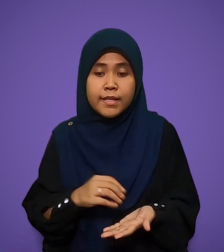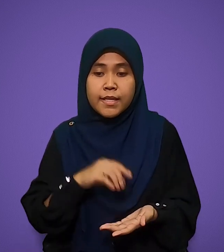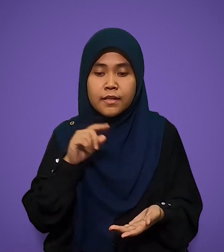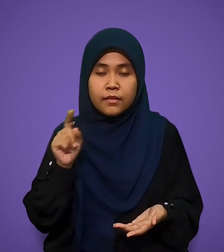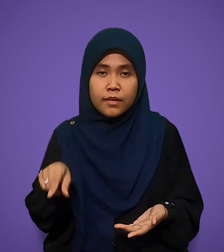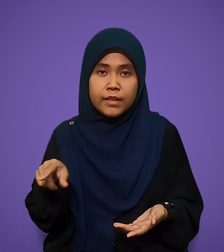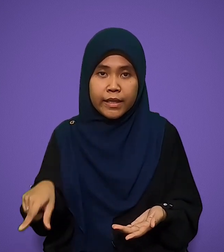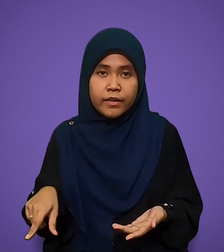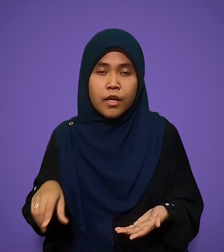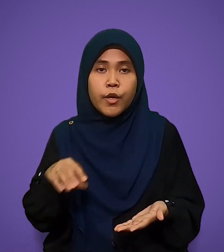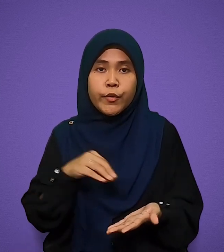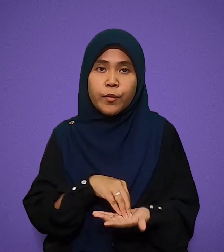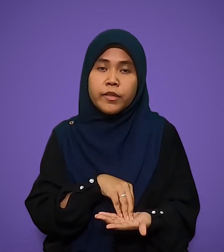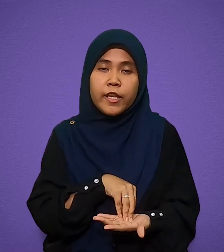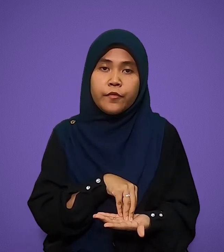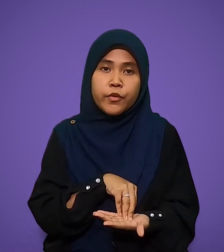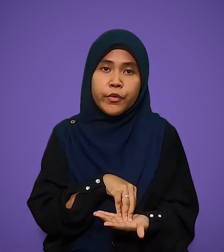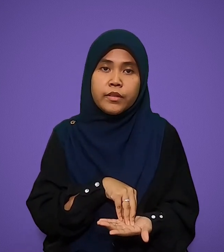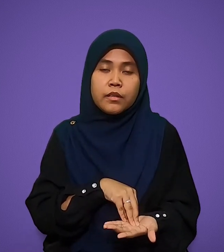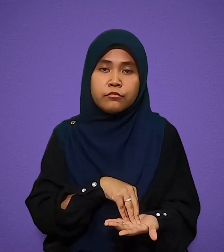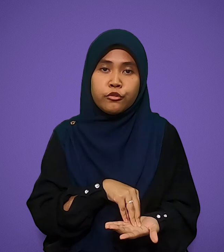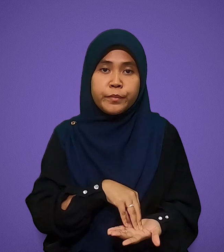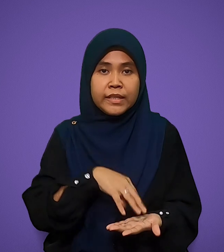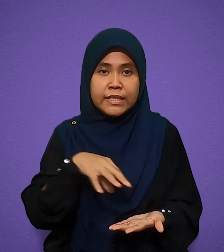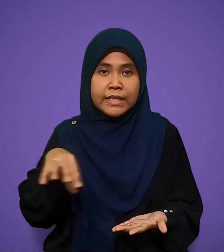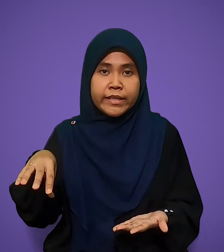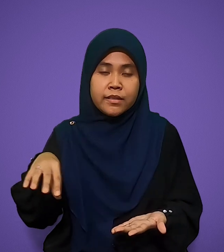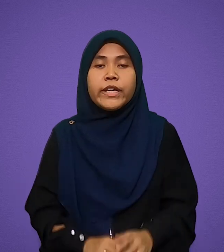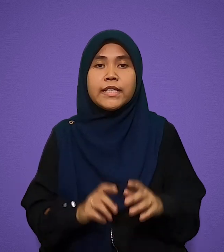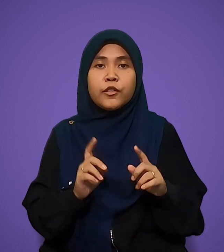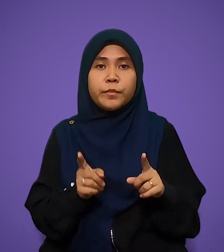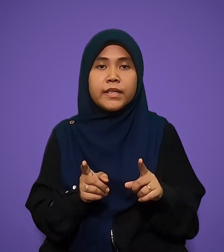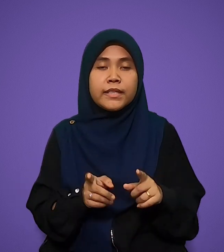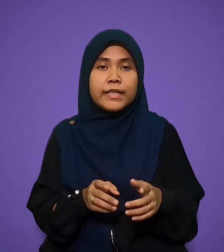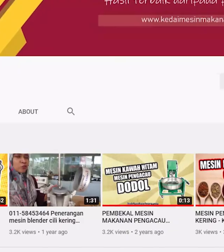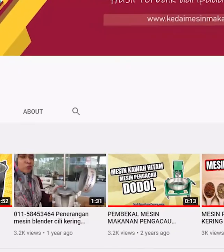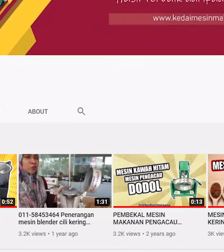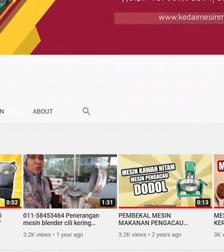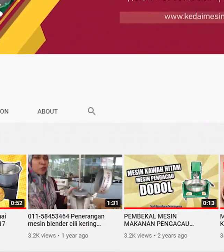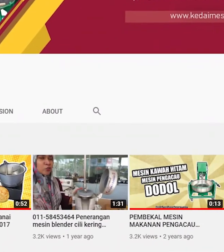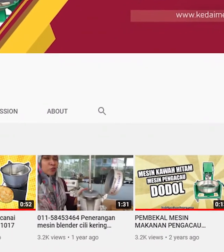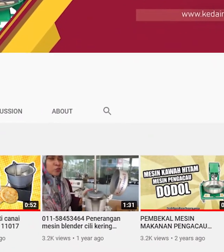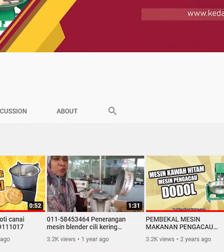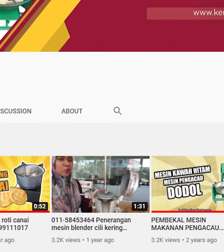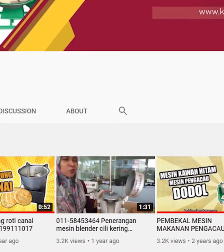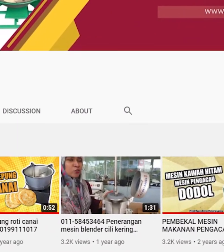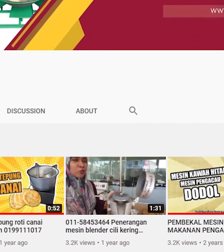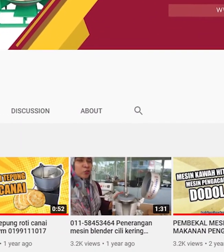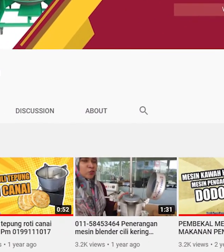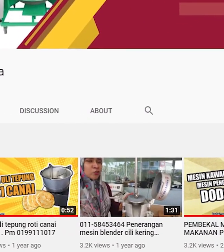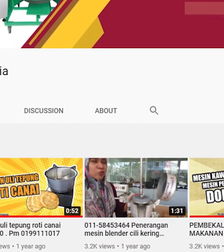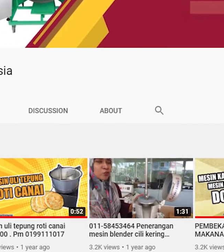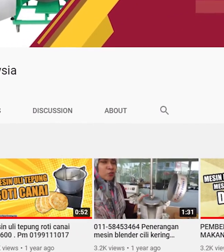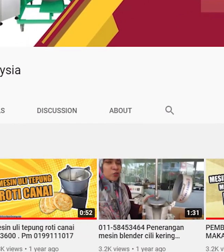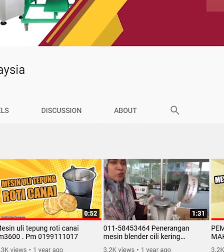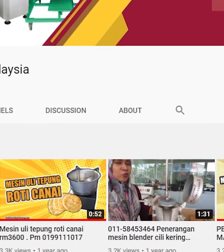saya sertakan nombor telefon untuk pertanyaan. Okey, jangan lupa tekan button subscribe di YouTube channel